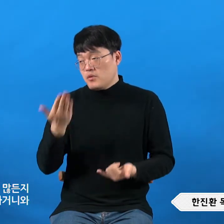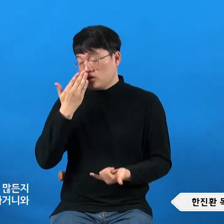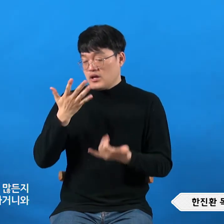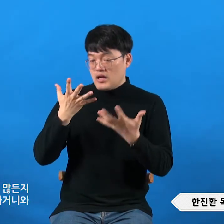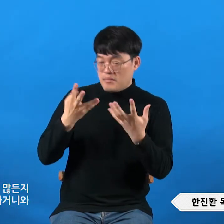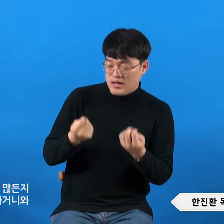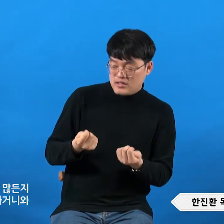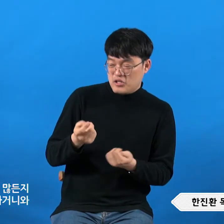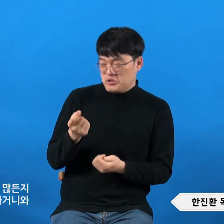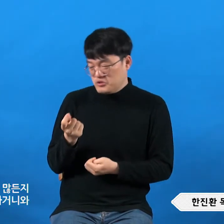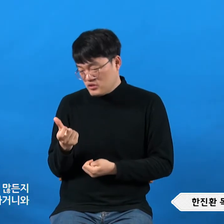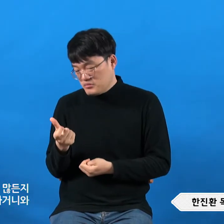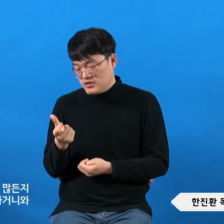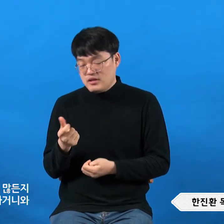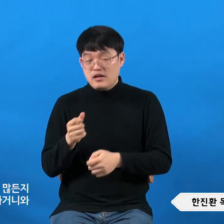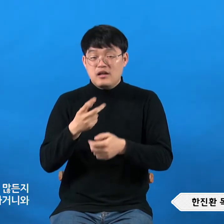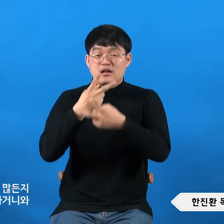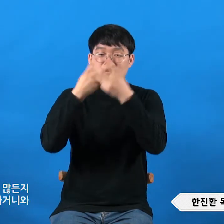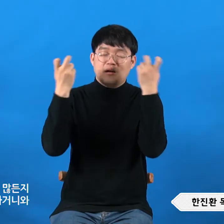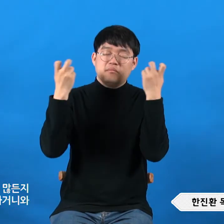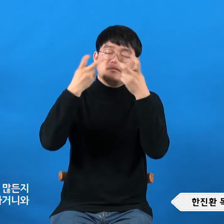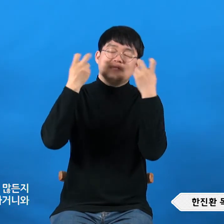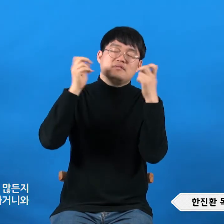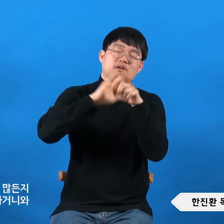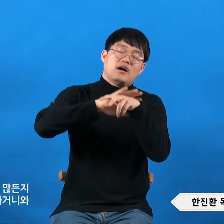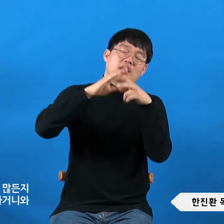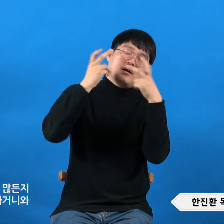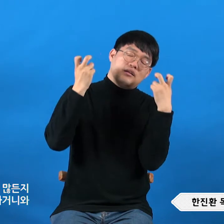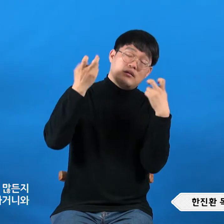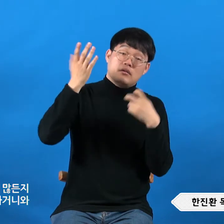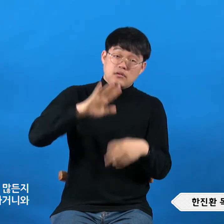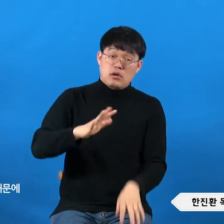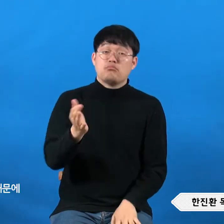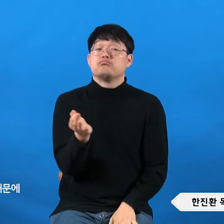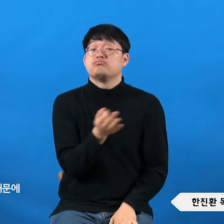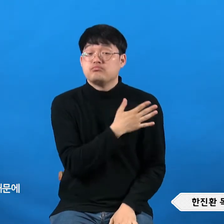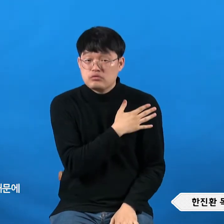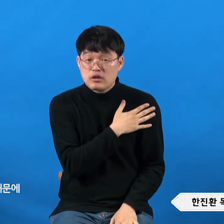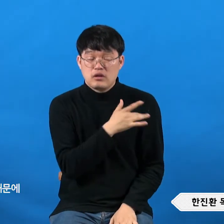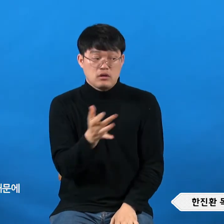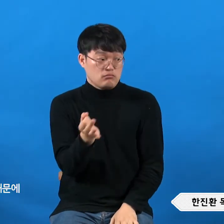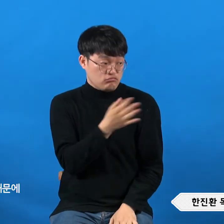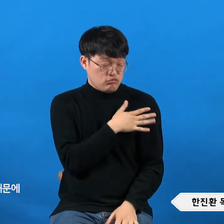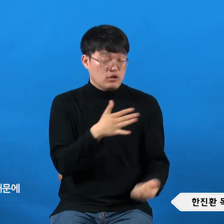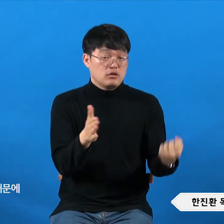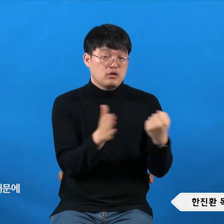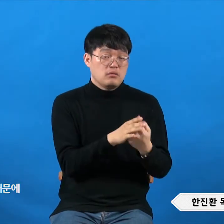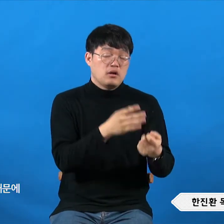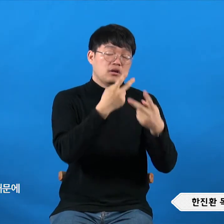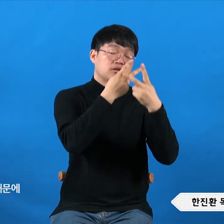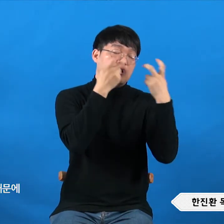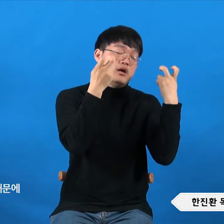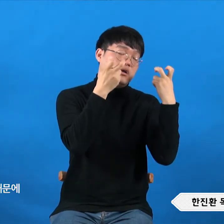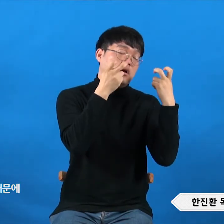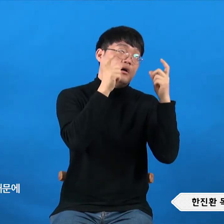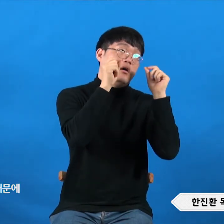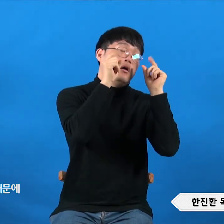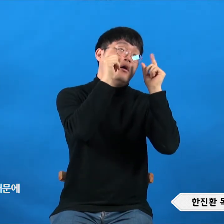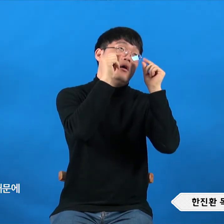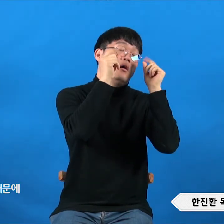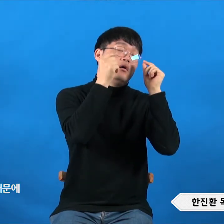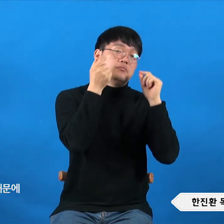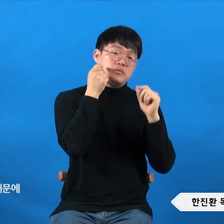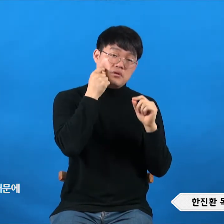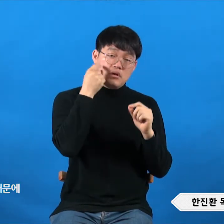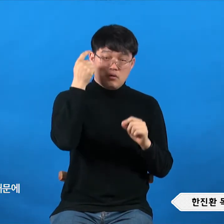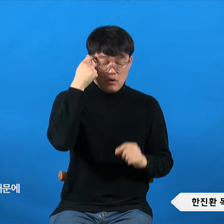것이 많든지 적든지 잠을 달게 자거니와 부자는 그 부유함 때문에 자지 못하니라. 부자는